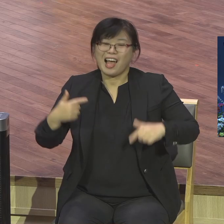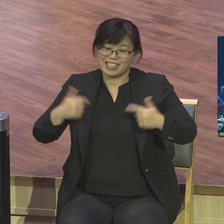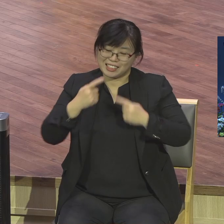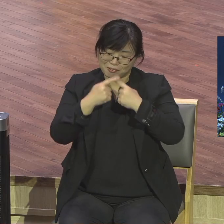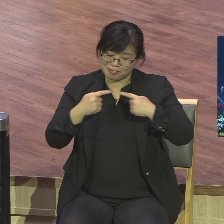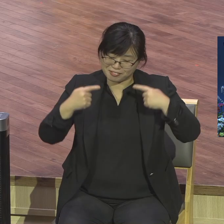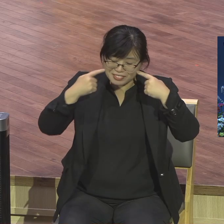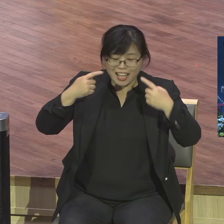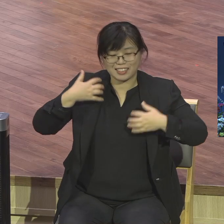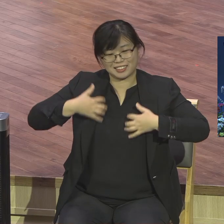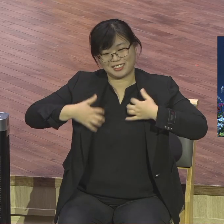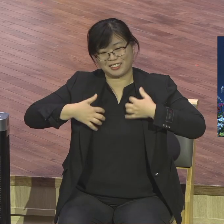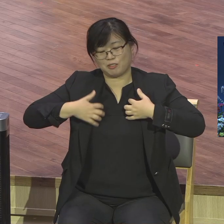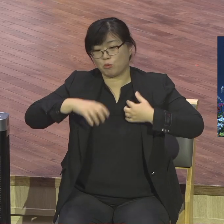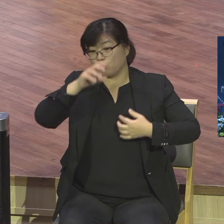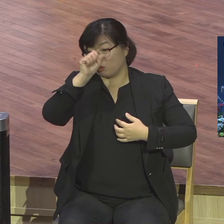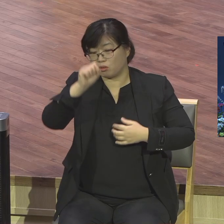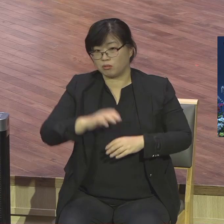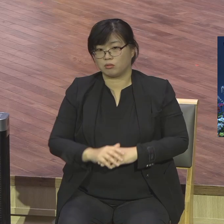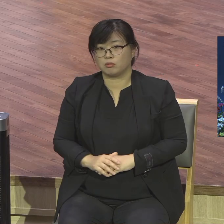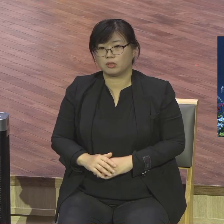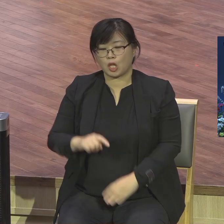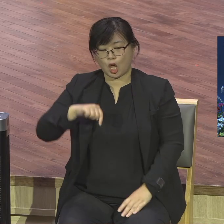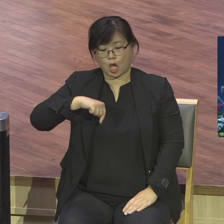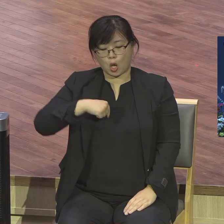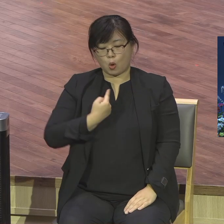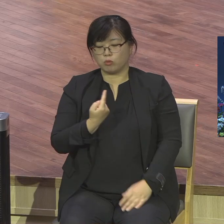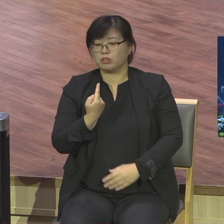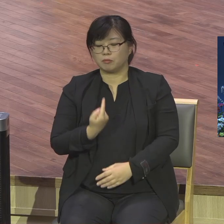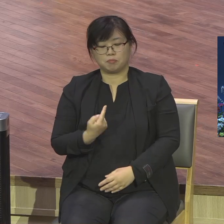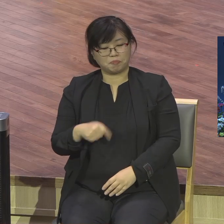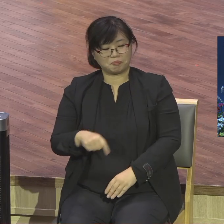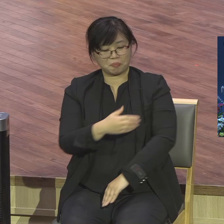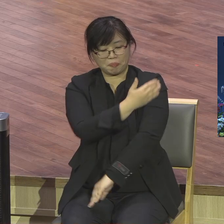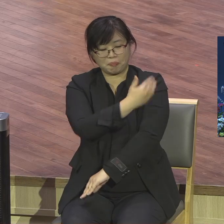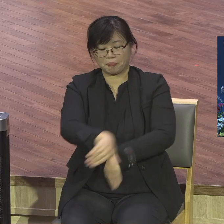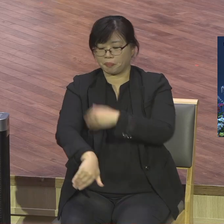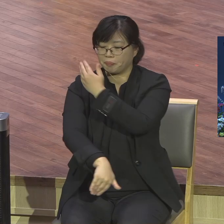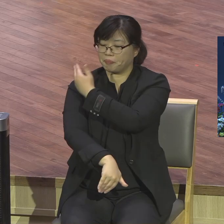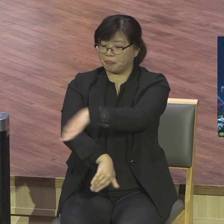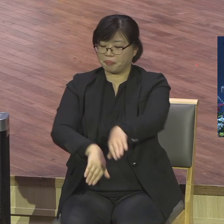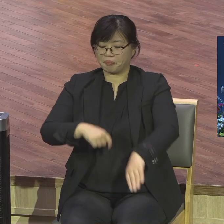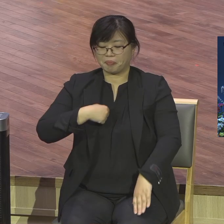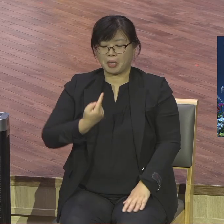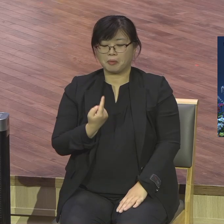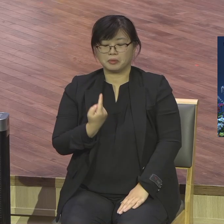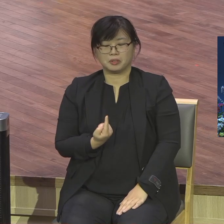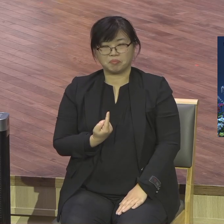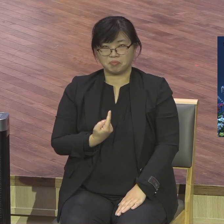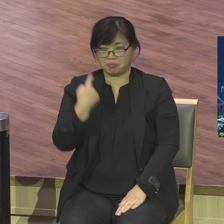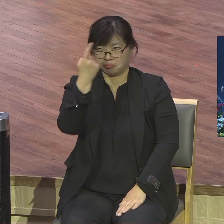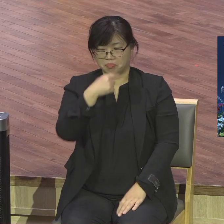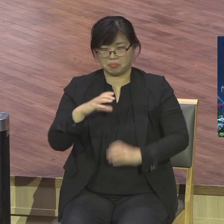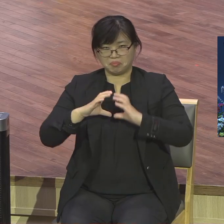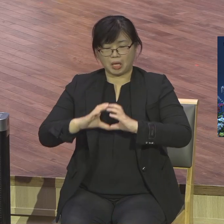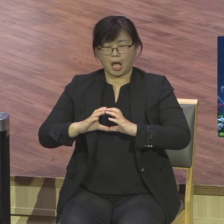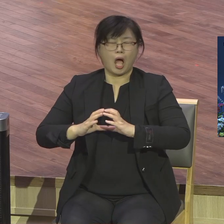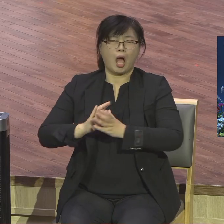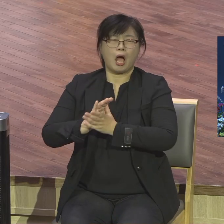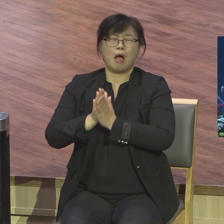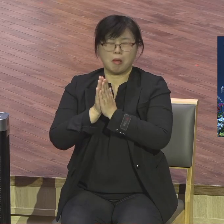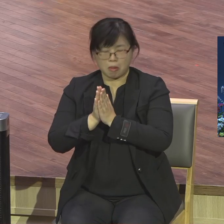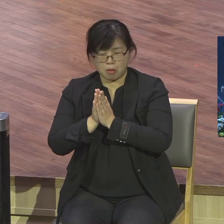사람은요 심각하고 혼자요 기도할 때는 혼자 있지 그런데 그게 아니에요 초대교회 보세요 매울 때마다